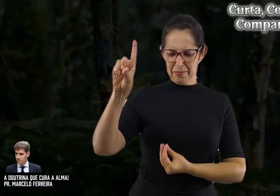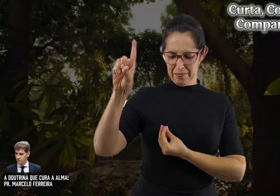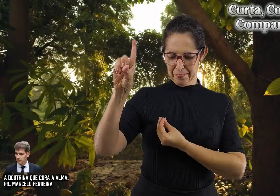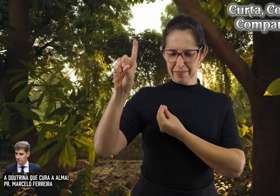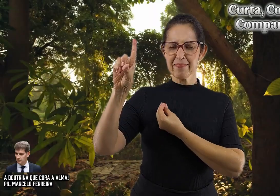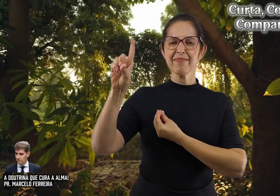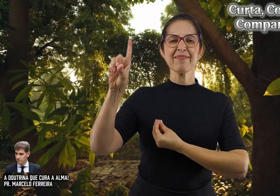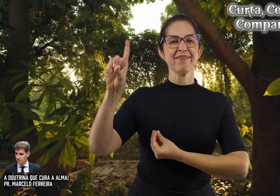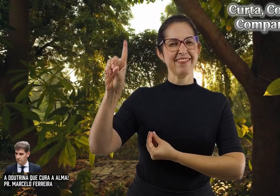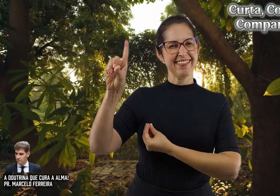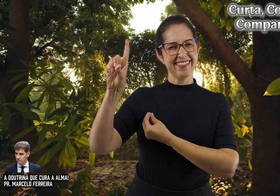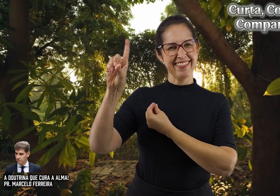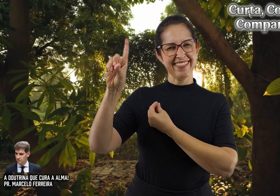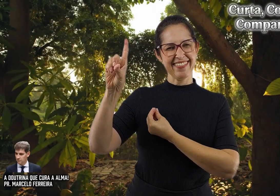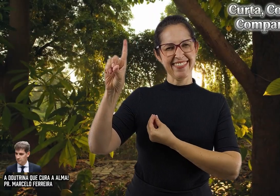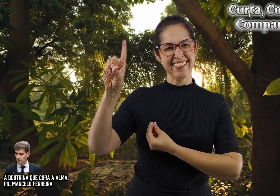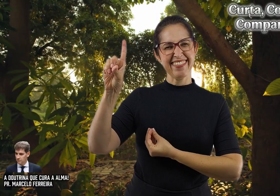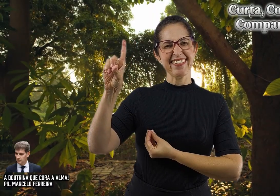está no